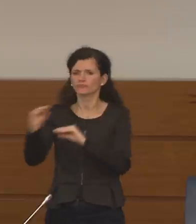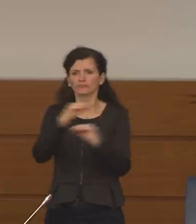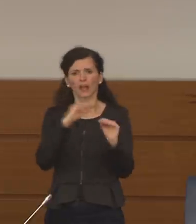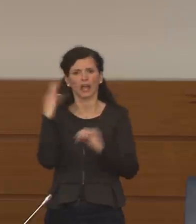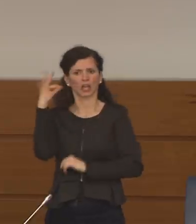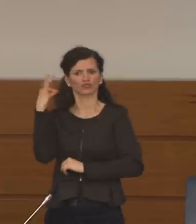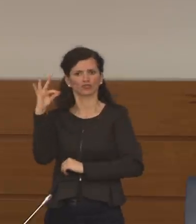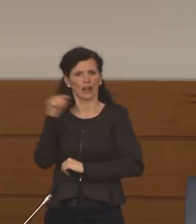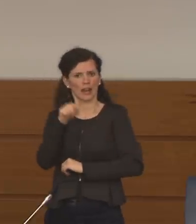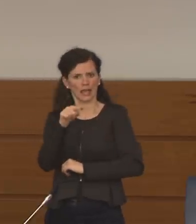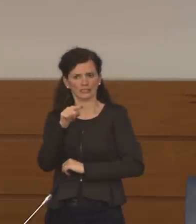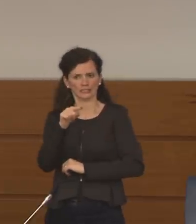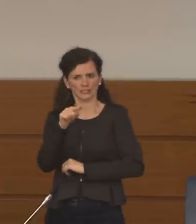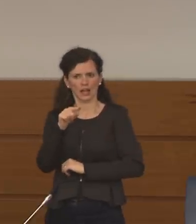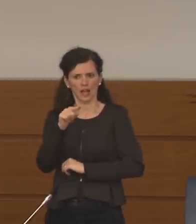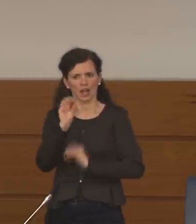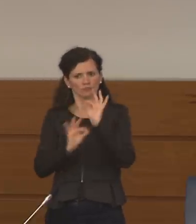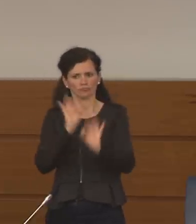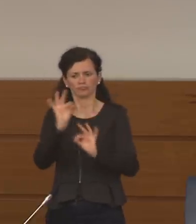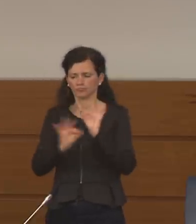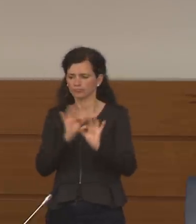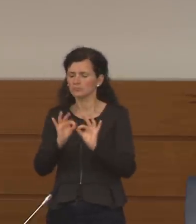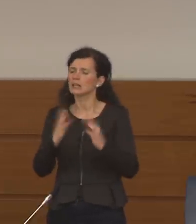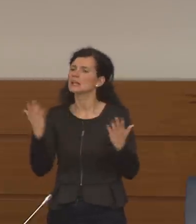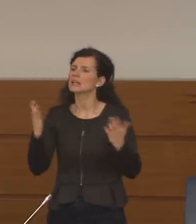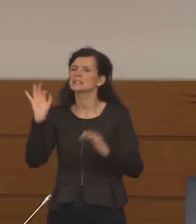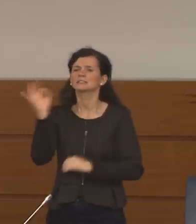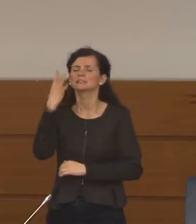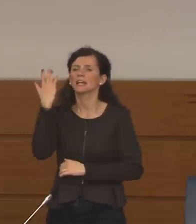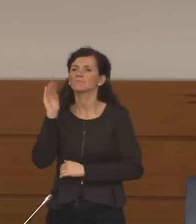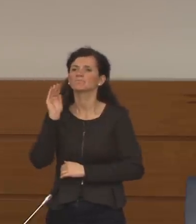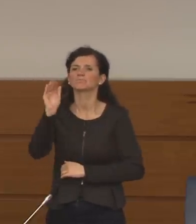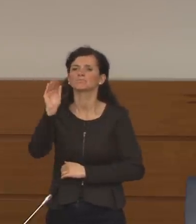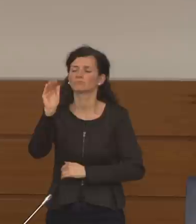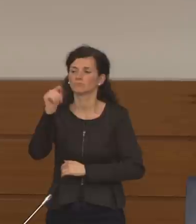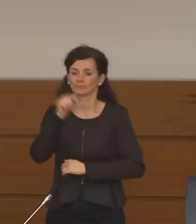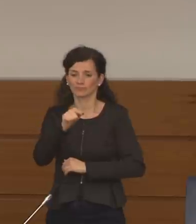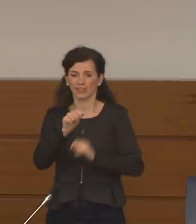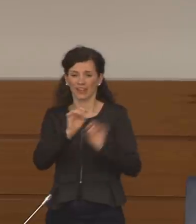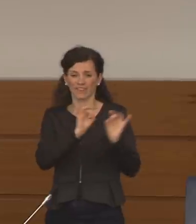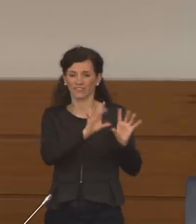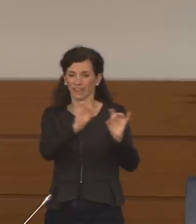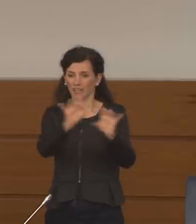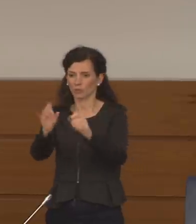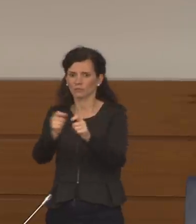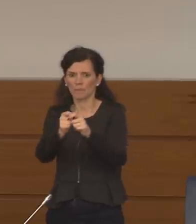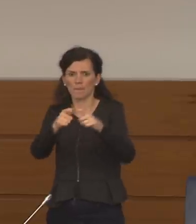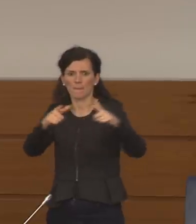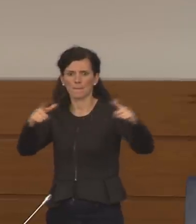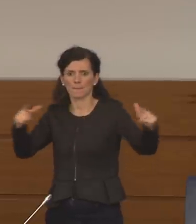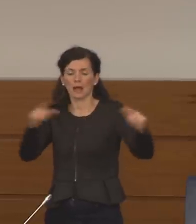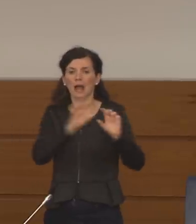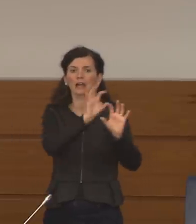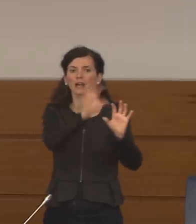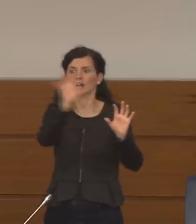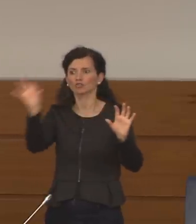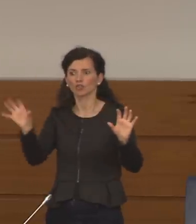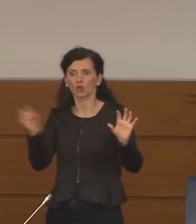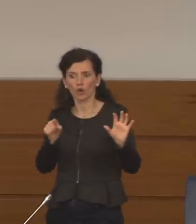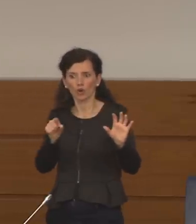se dovesse facciamo previsioni l'espansione di questo virus nelle altre regioni si può